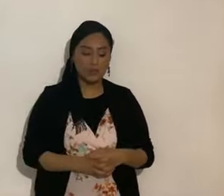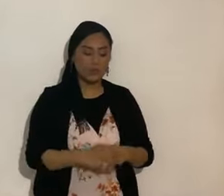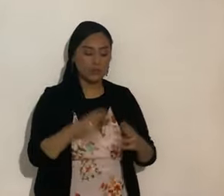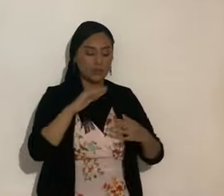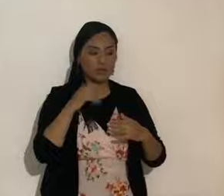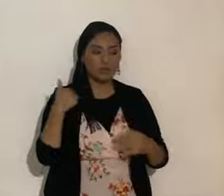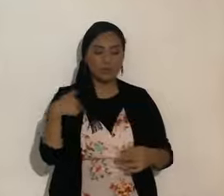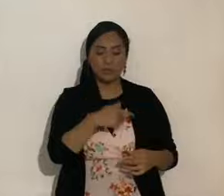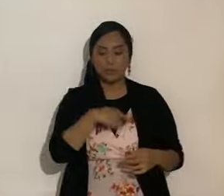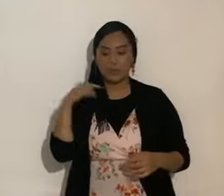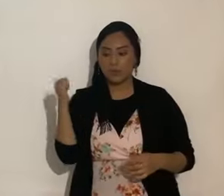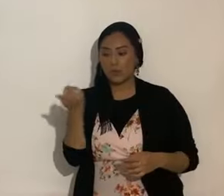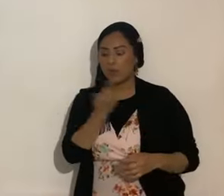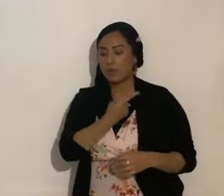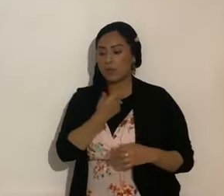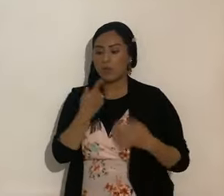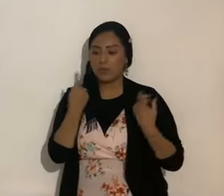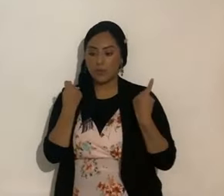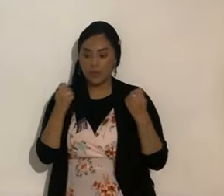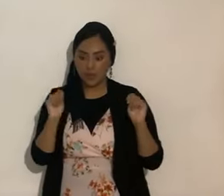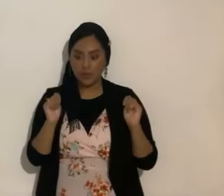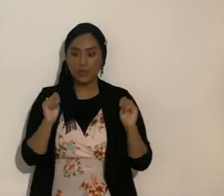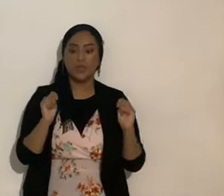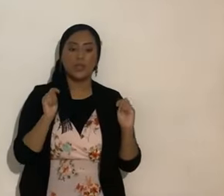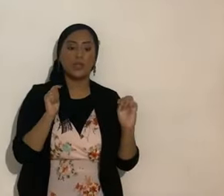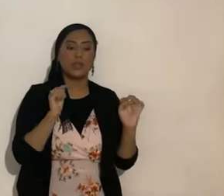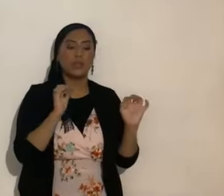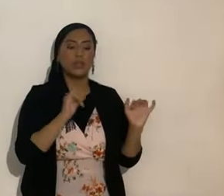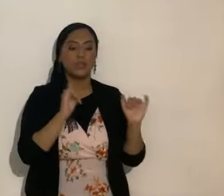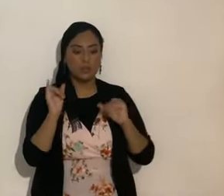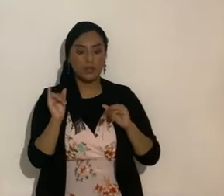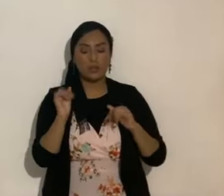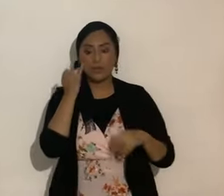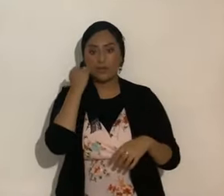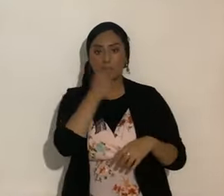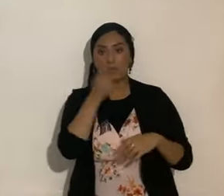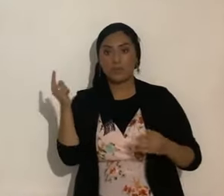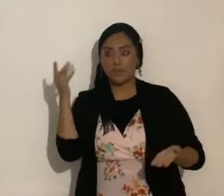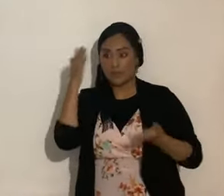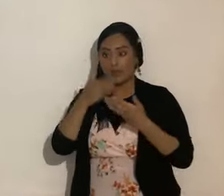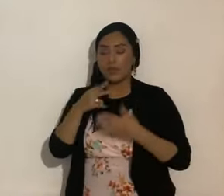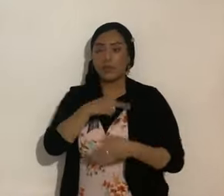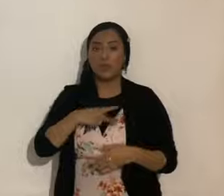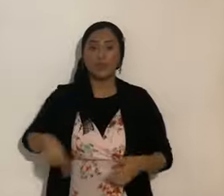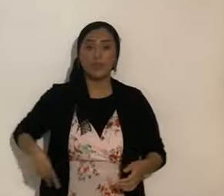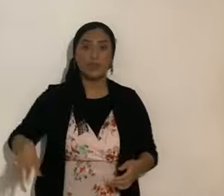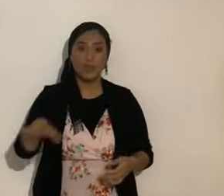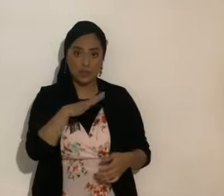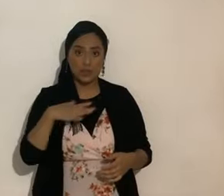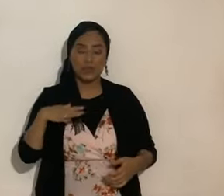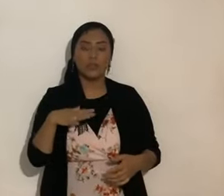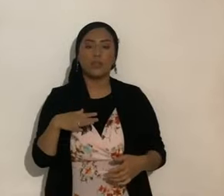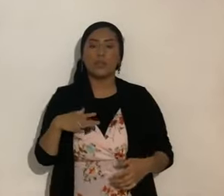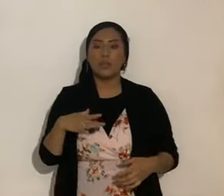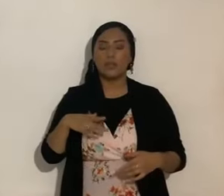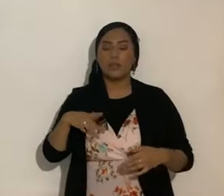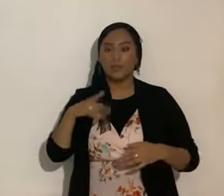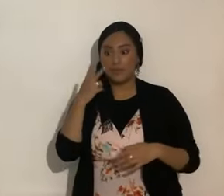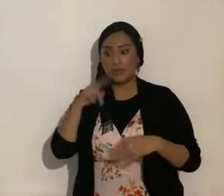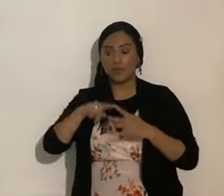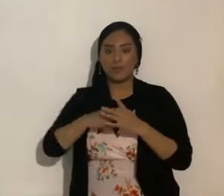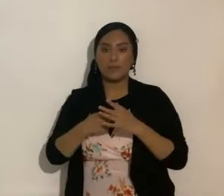todos somos tratados, entonces, de igual forma, si llegaste al reino, porque fíjese cómo empieza la